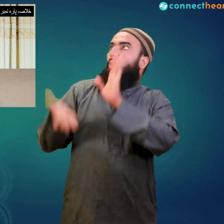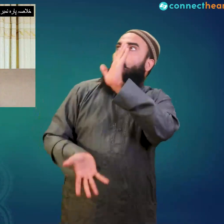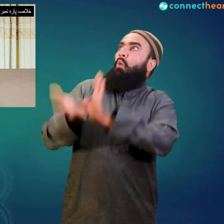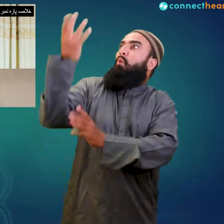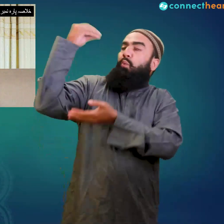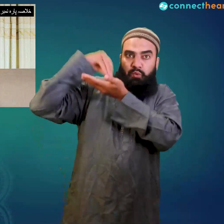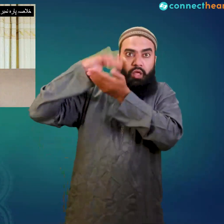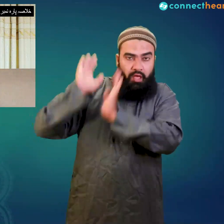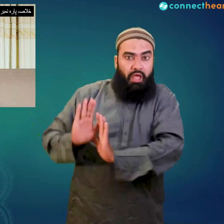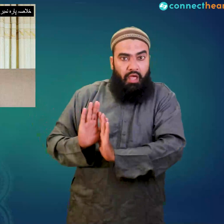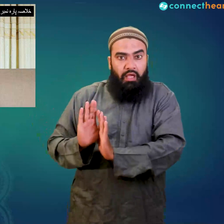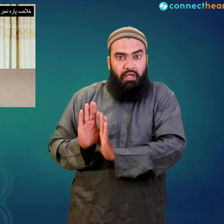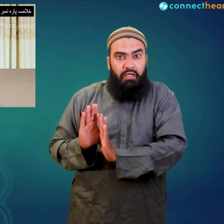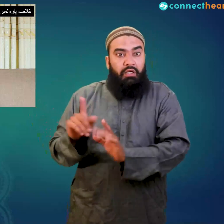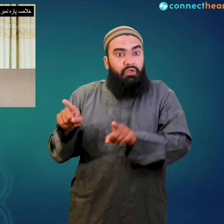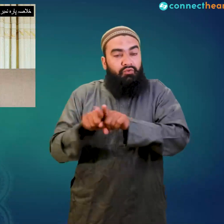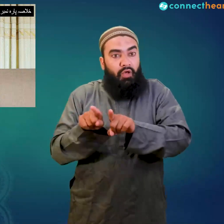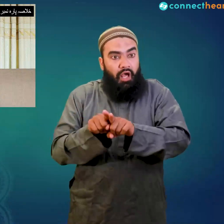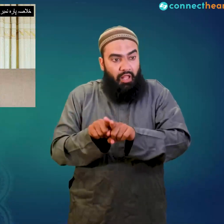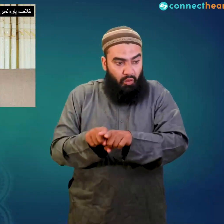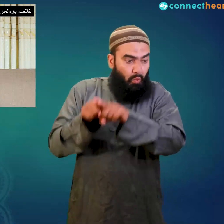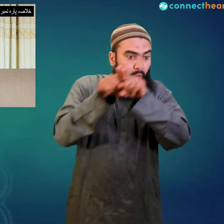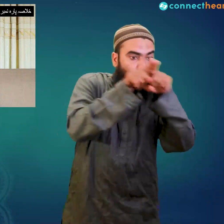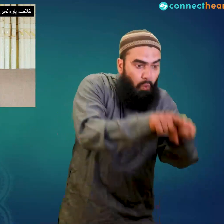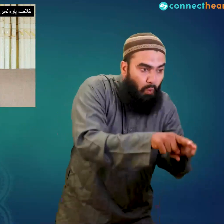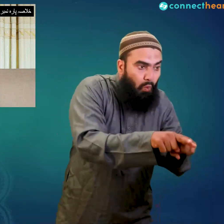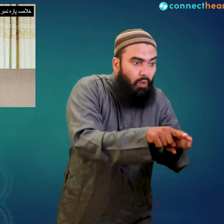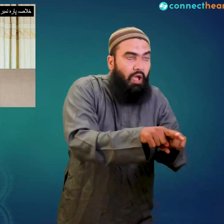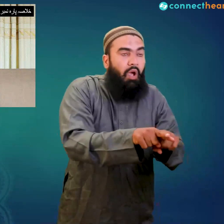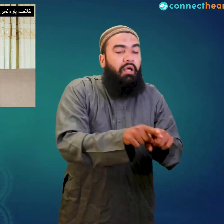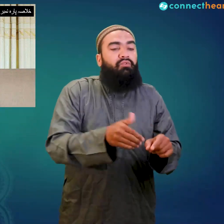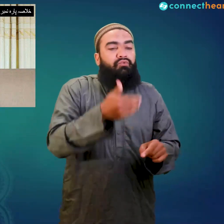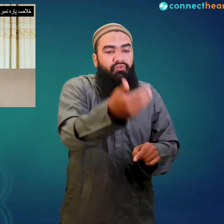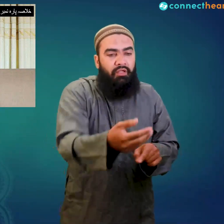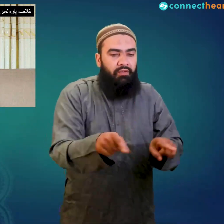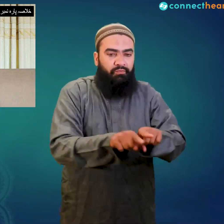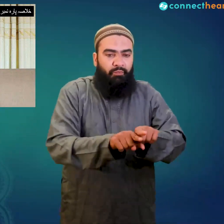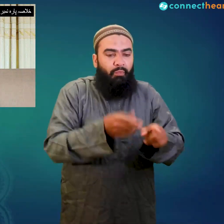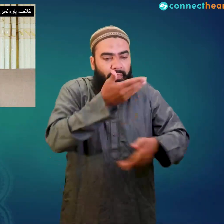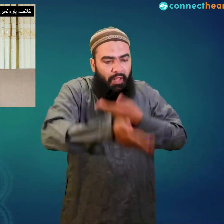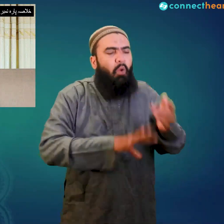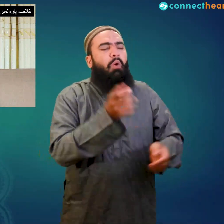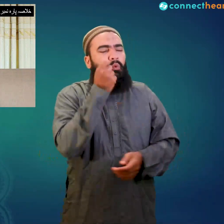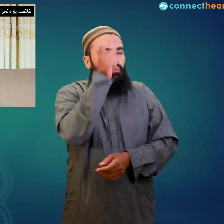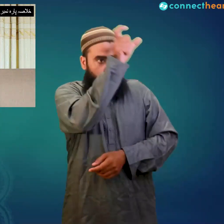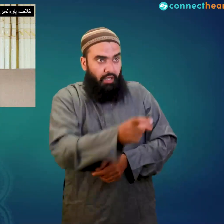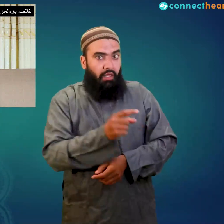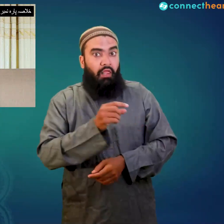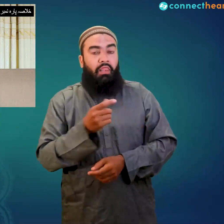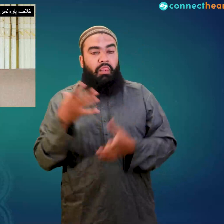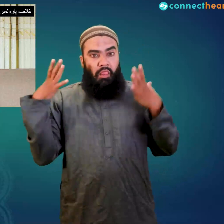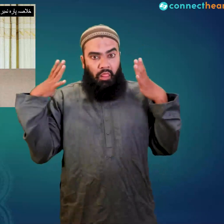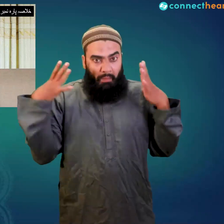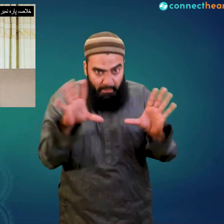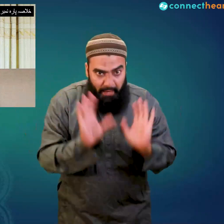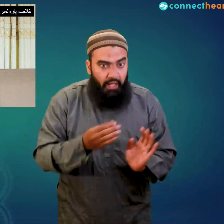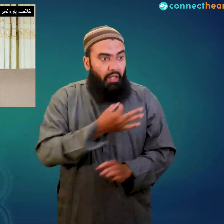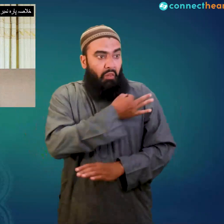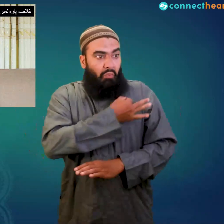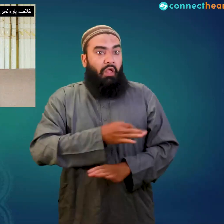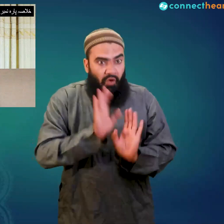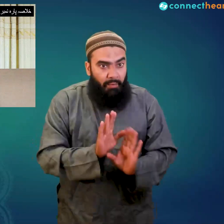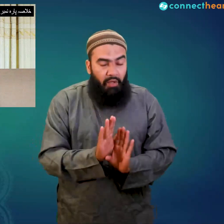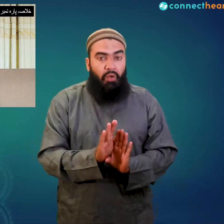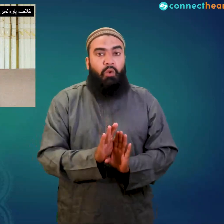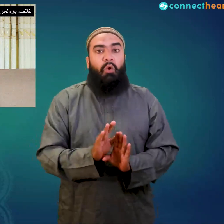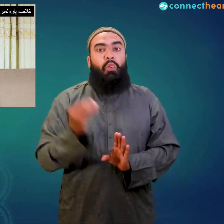ایک نیکی کرتا ہے، اللہ رب العزت اس کا کم سے کم اجر 10 گنا عطا فرماتے ہیں، اور زیادہ سے زیادہ اس کا